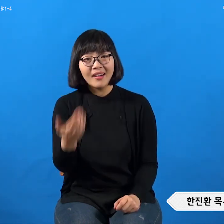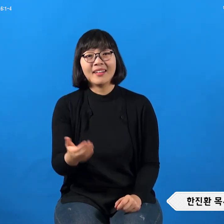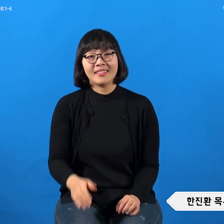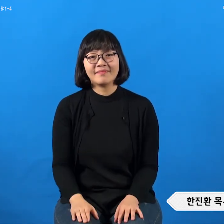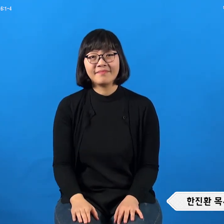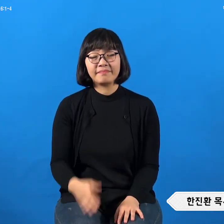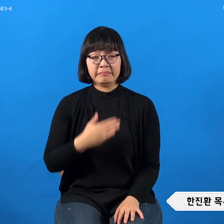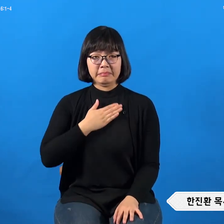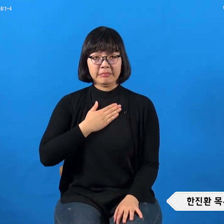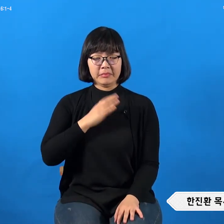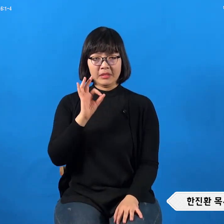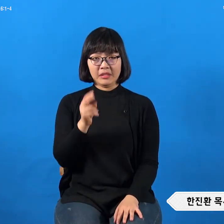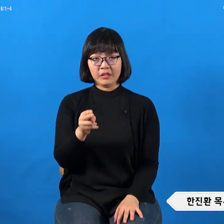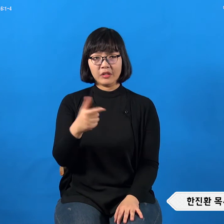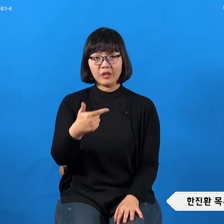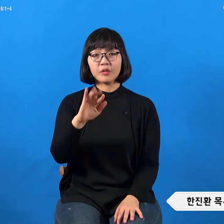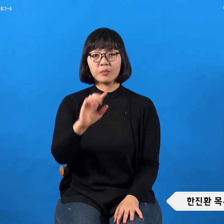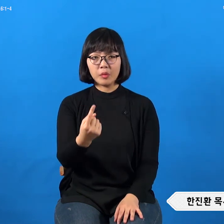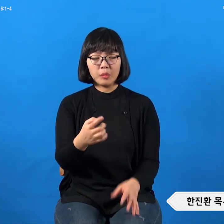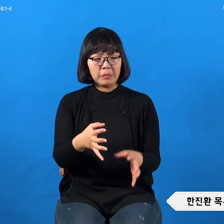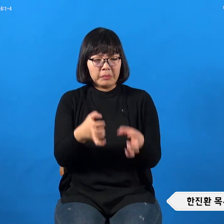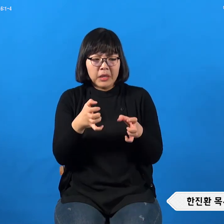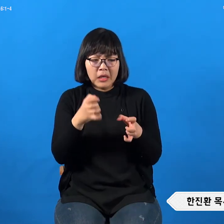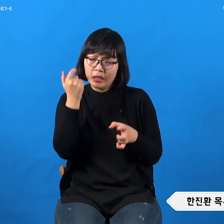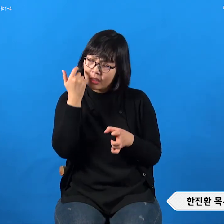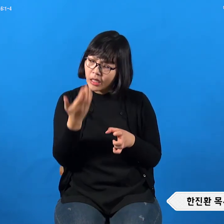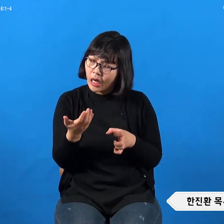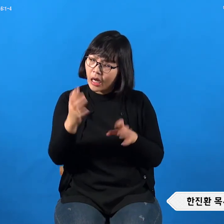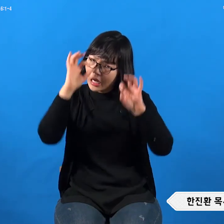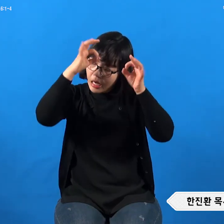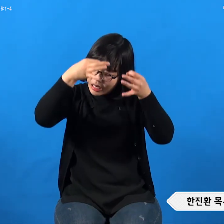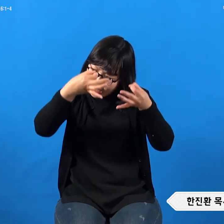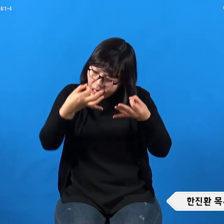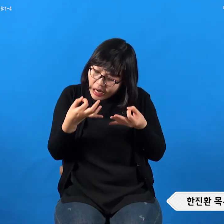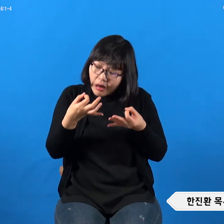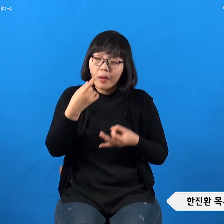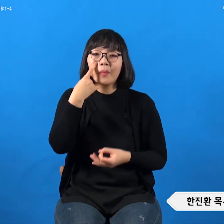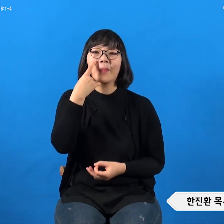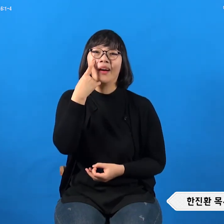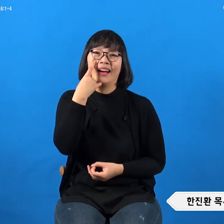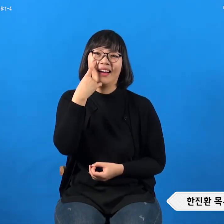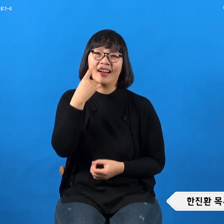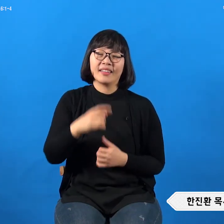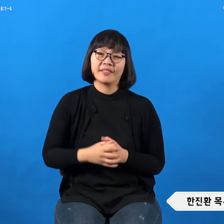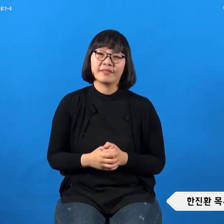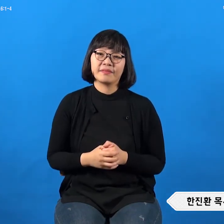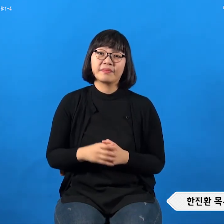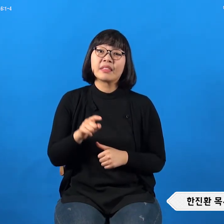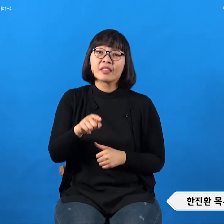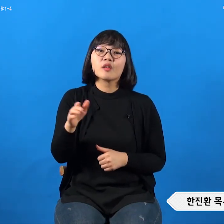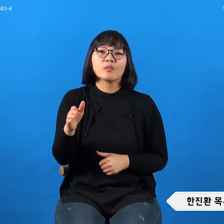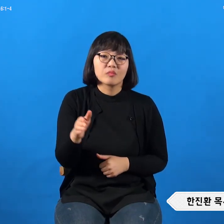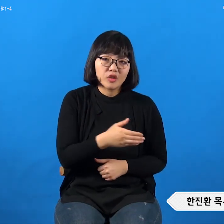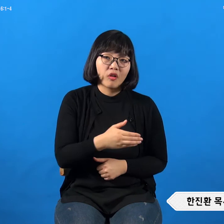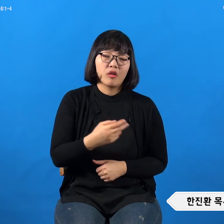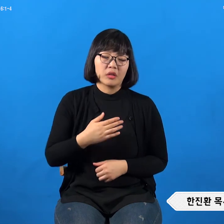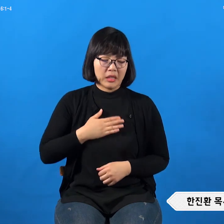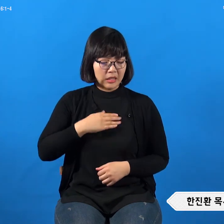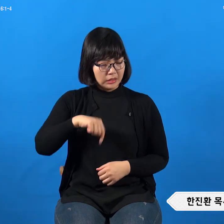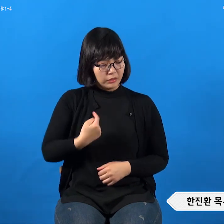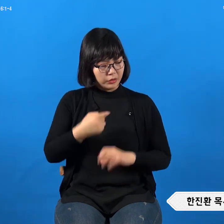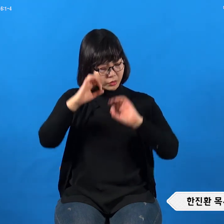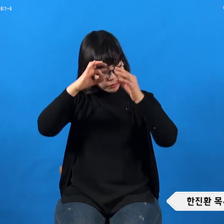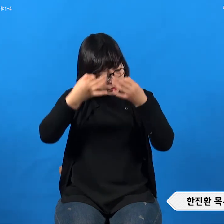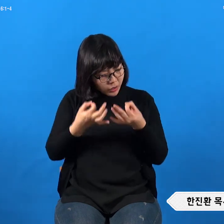내가 연보하는 일에 인색하지는 않았는지를 잘 살펴보셔야 됩니다. 그것부터 점검을 하셔야